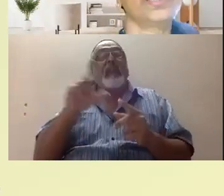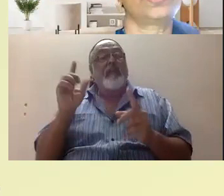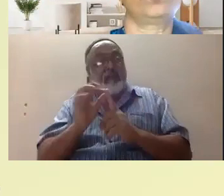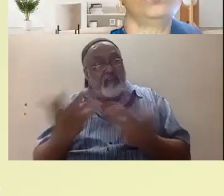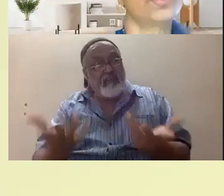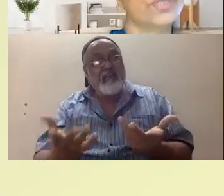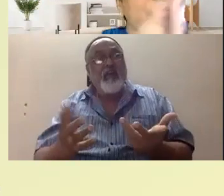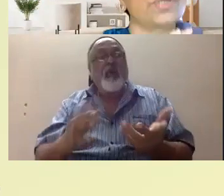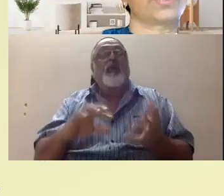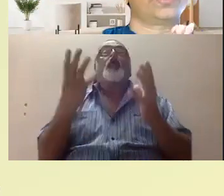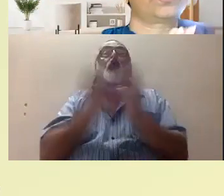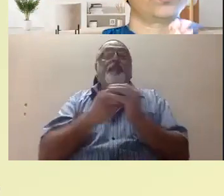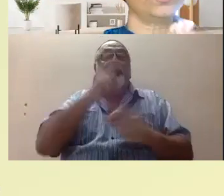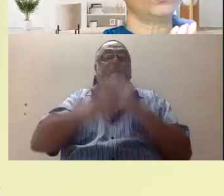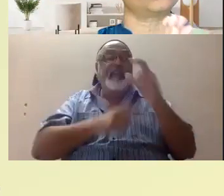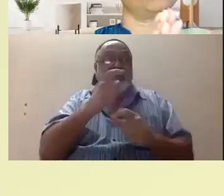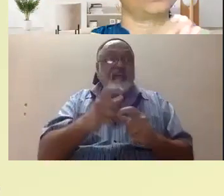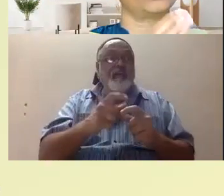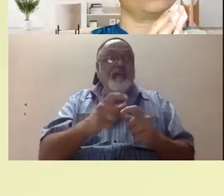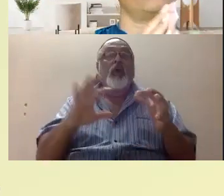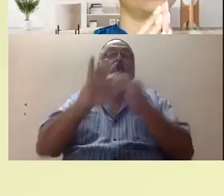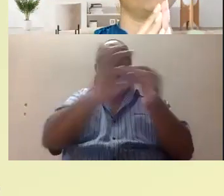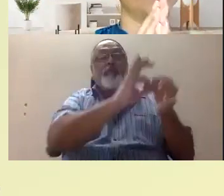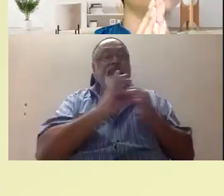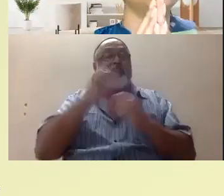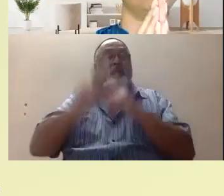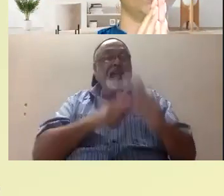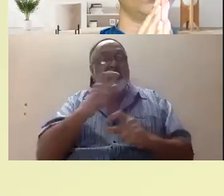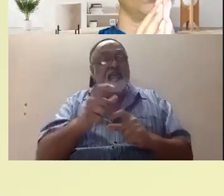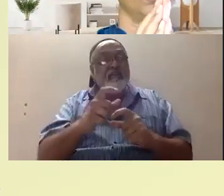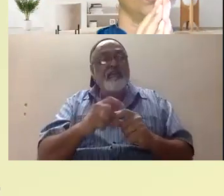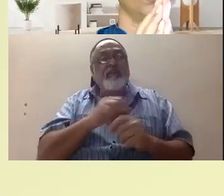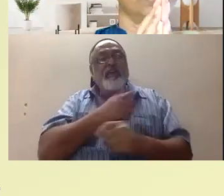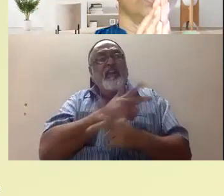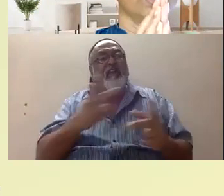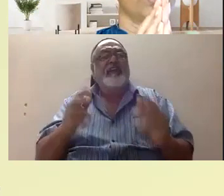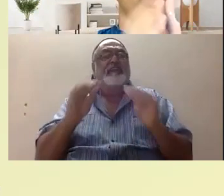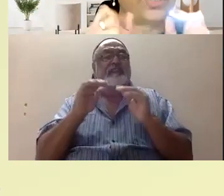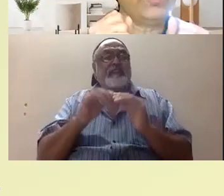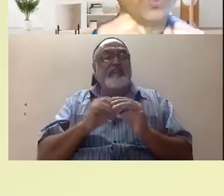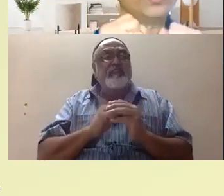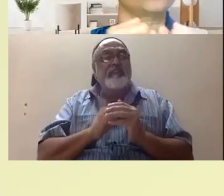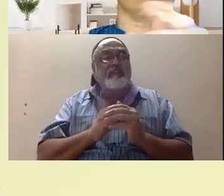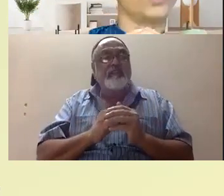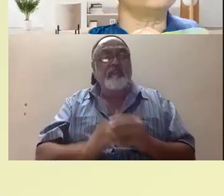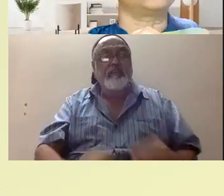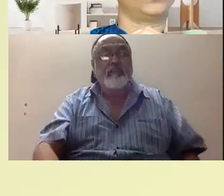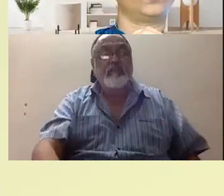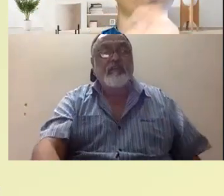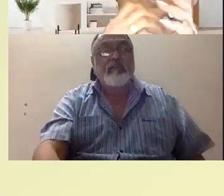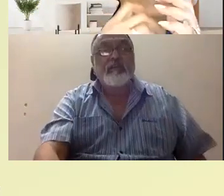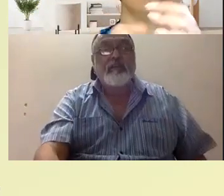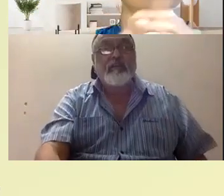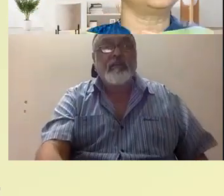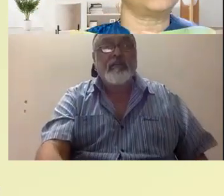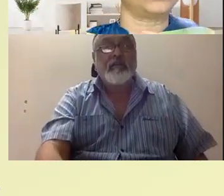हर किसी को सपोर्ट चाहिए। सोशल एंटरप्रेन्योरशिप में जब मकसद हमारा सोशल बहुत स्ट्रांग होता है